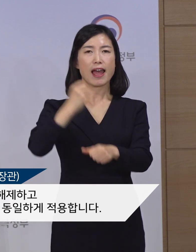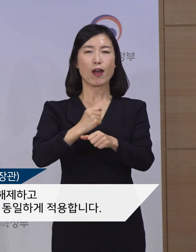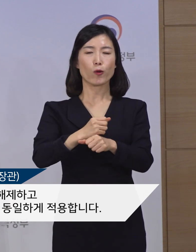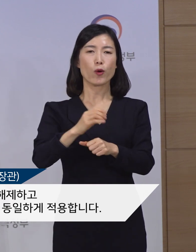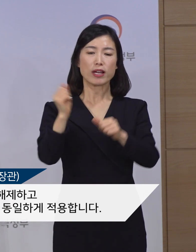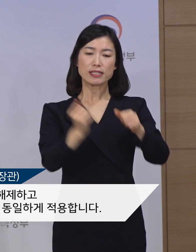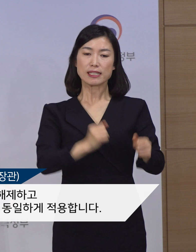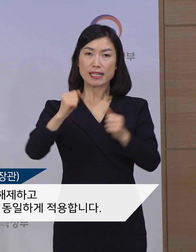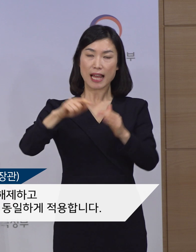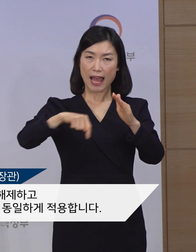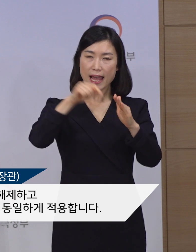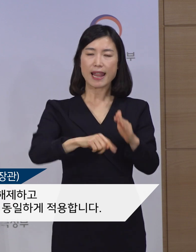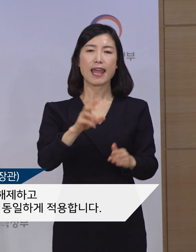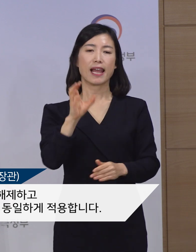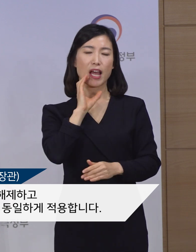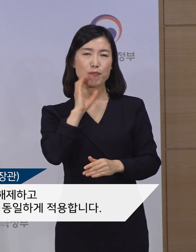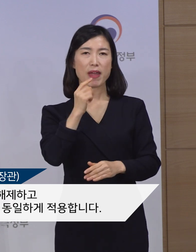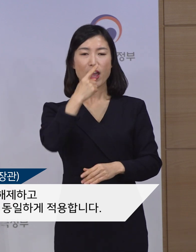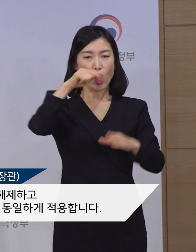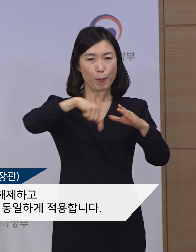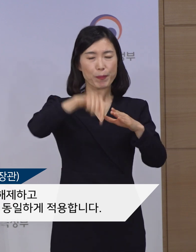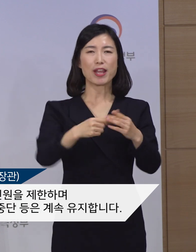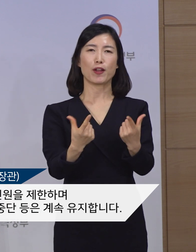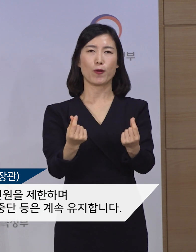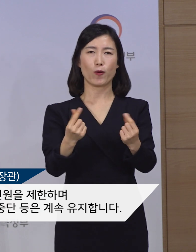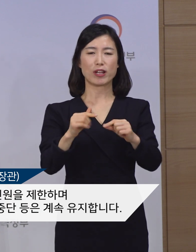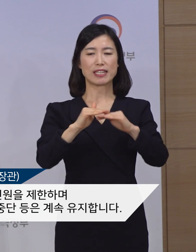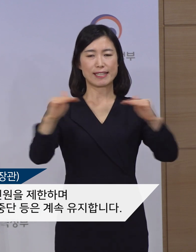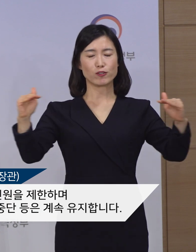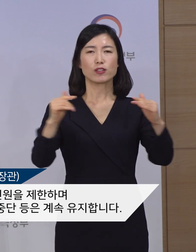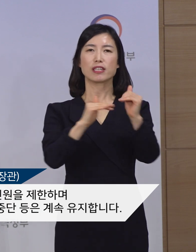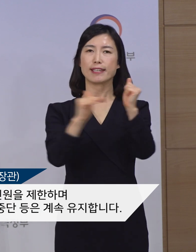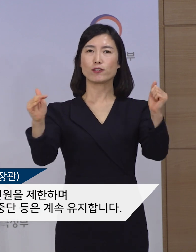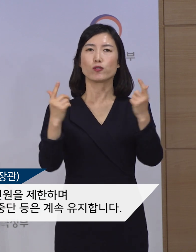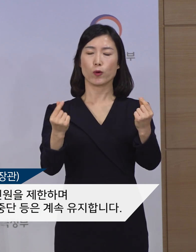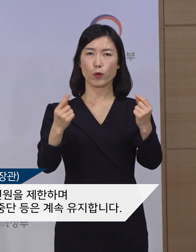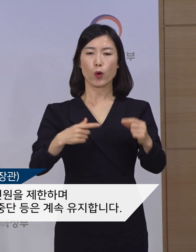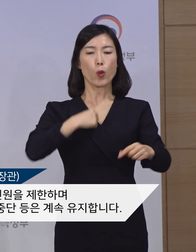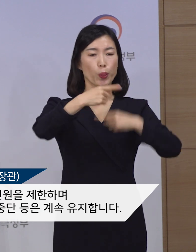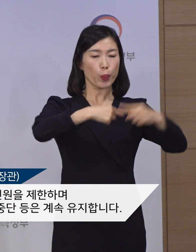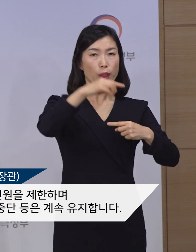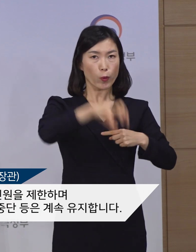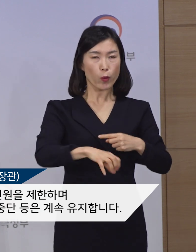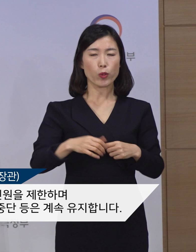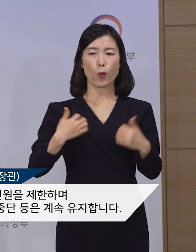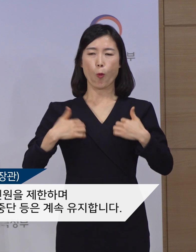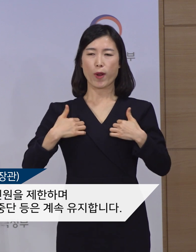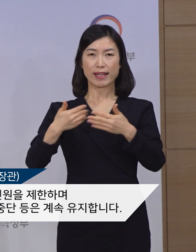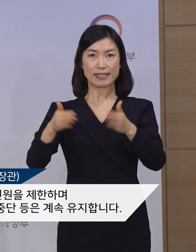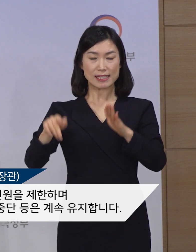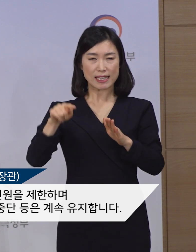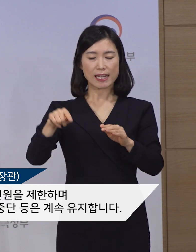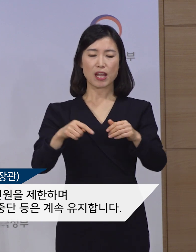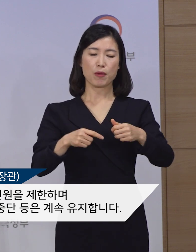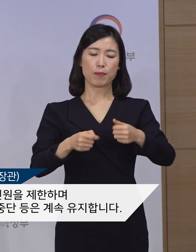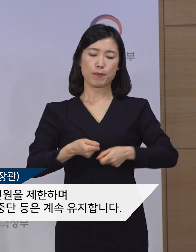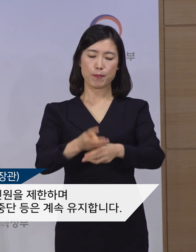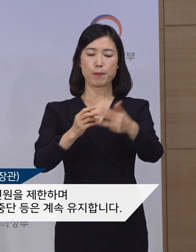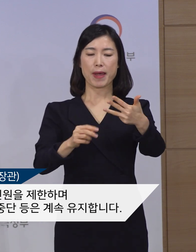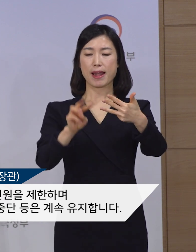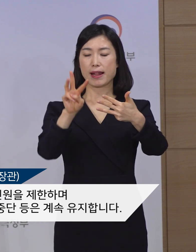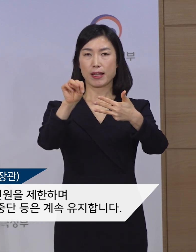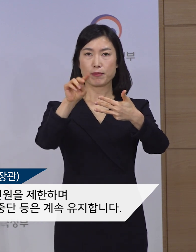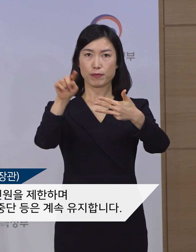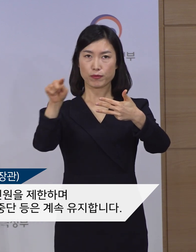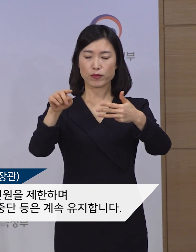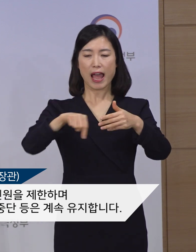카페에 대해서는 방역수칙을 동일하게 적용합니다. 타르실, 오락실 등은 시설 면적 8제곱미터당 1명으로